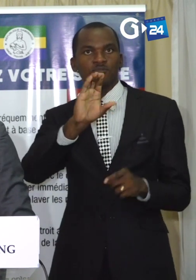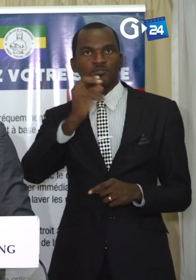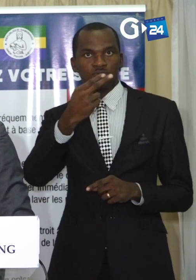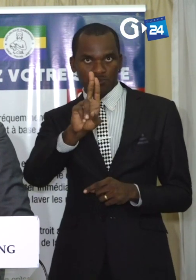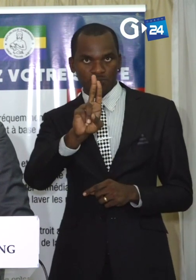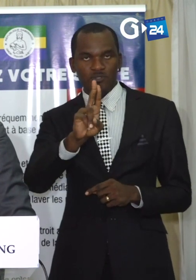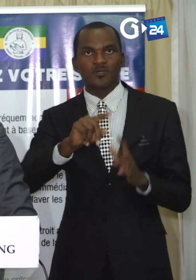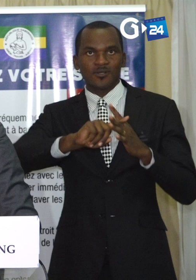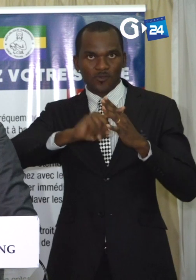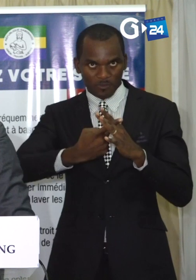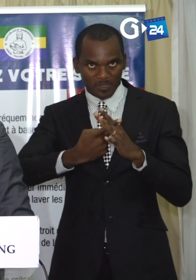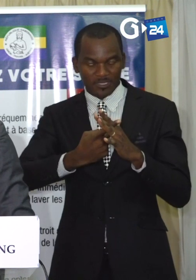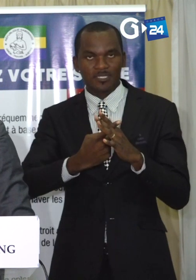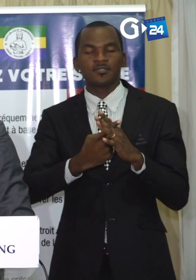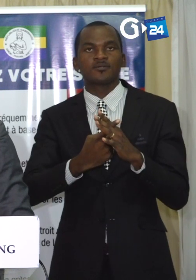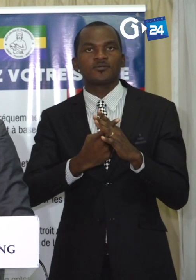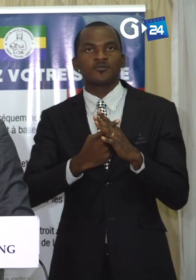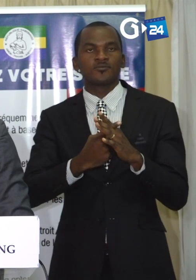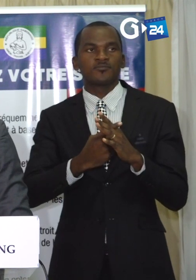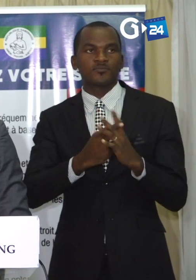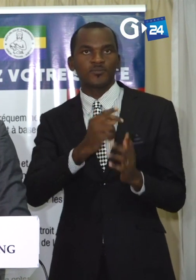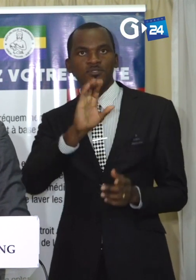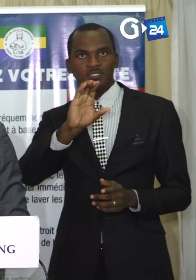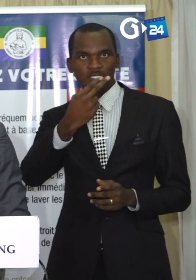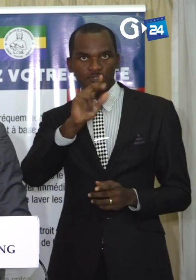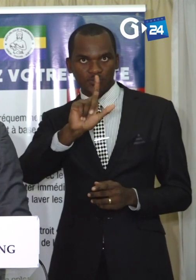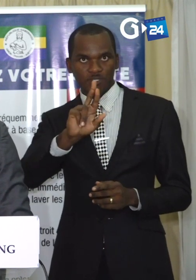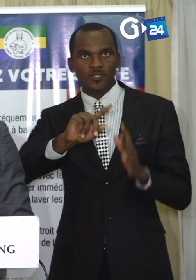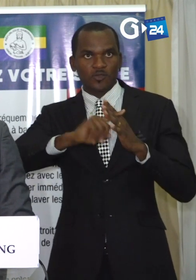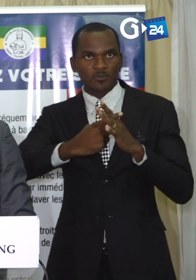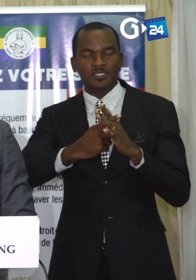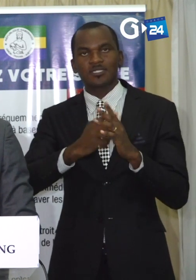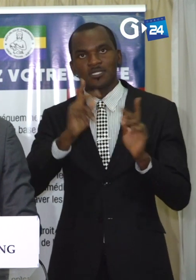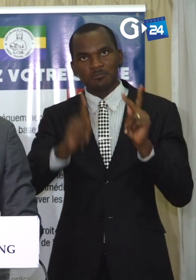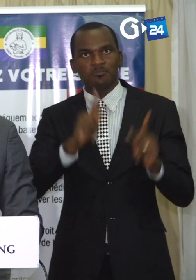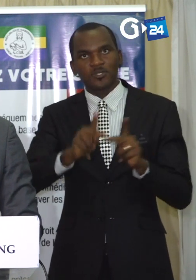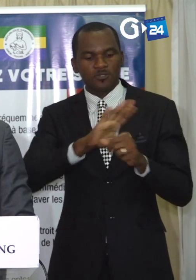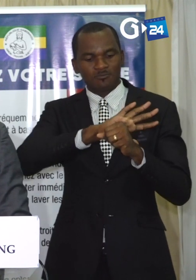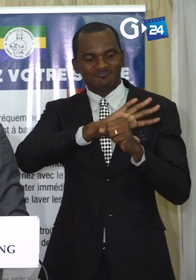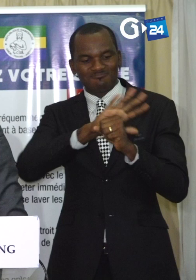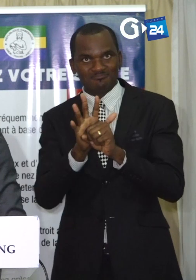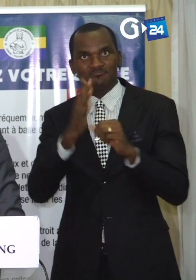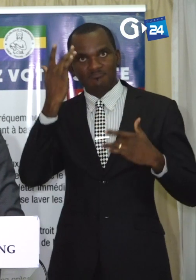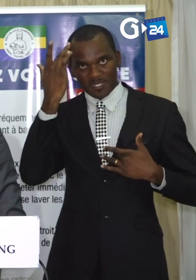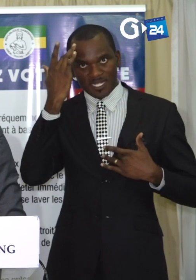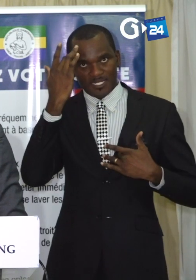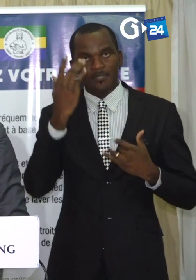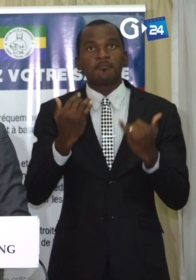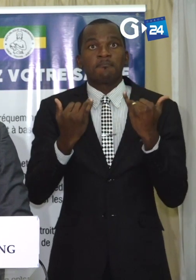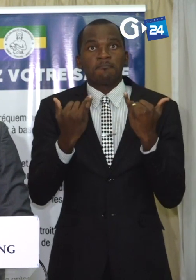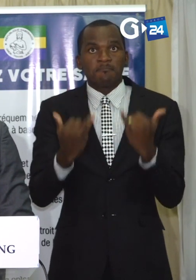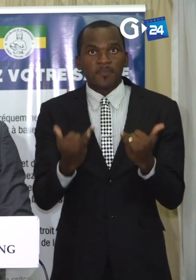démarré, le CHU de Libreville a démarré la prise en charge des patients atteints du Covid-19.